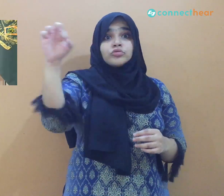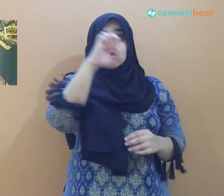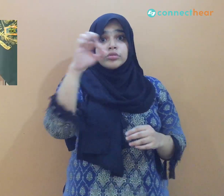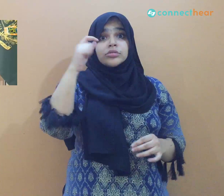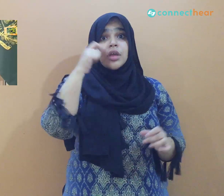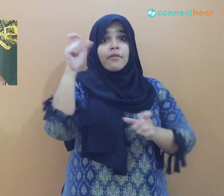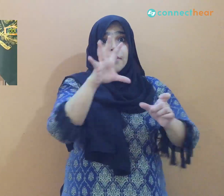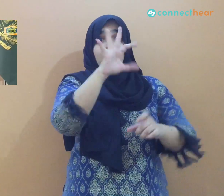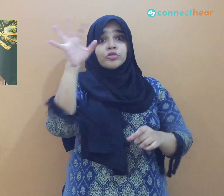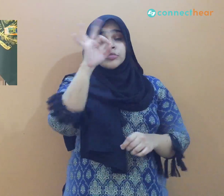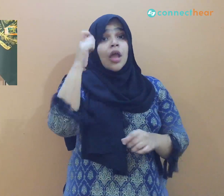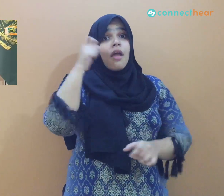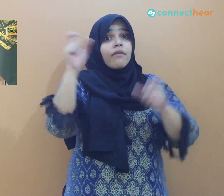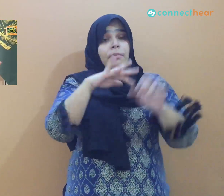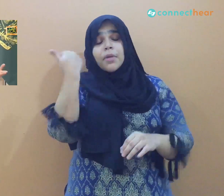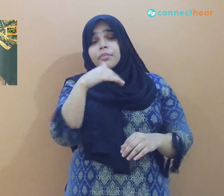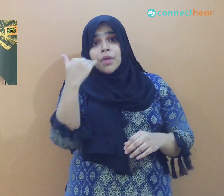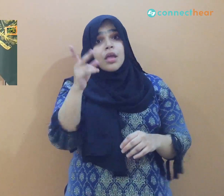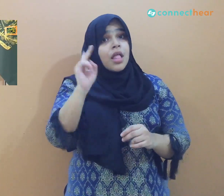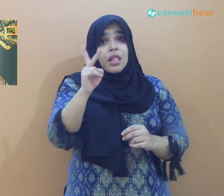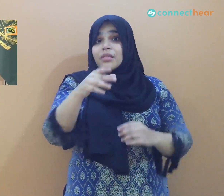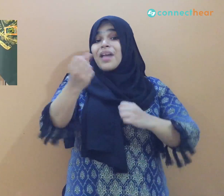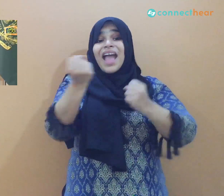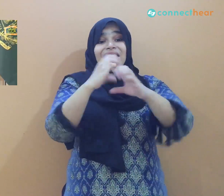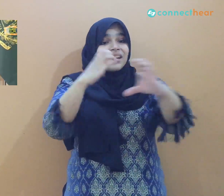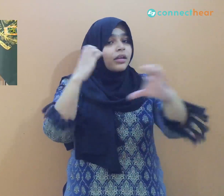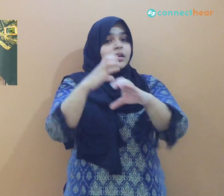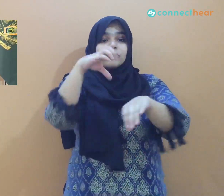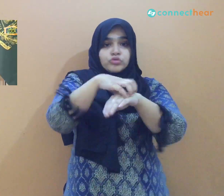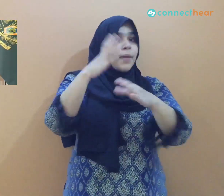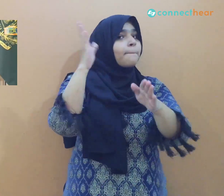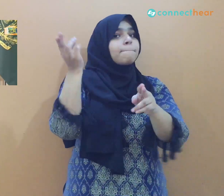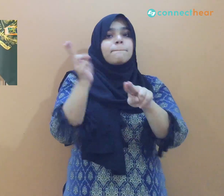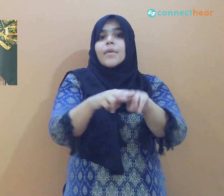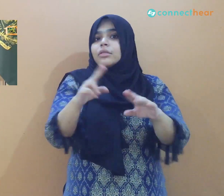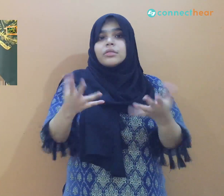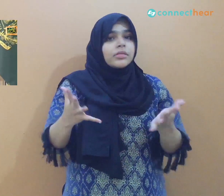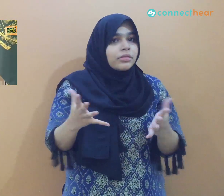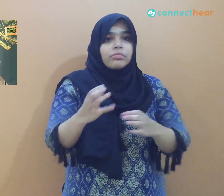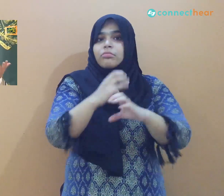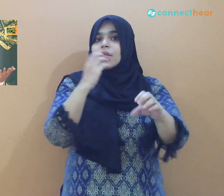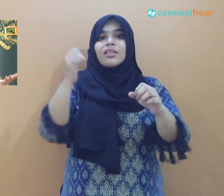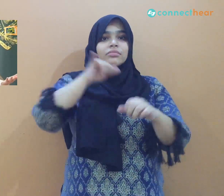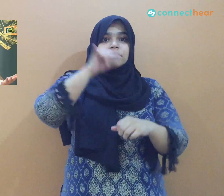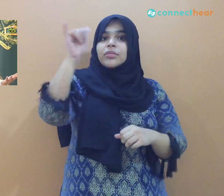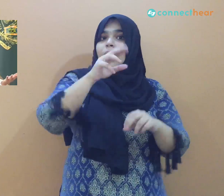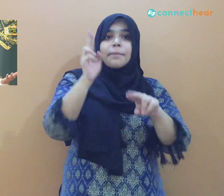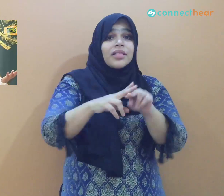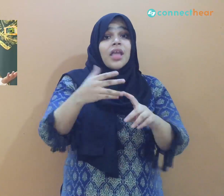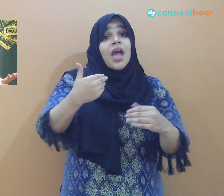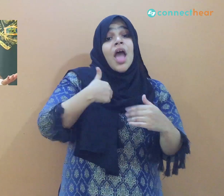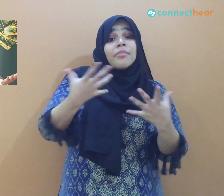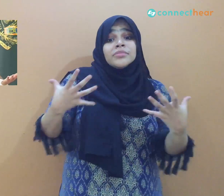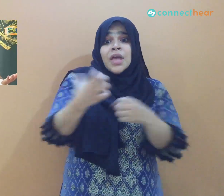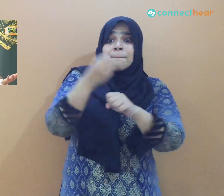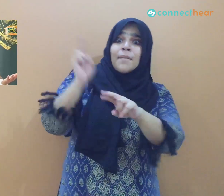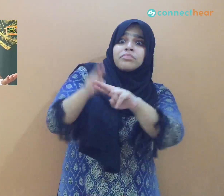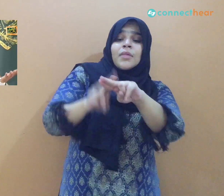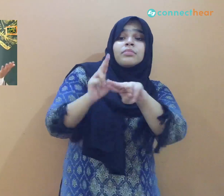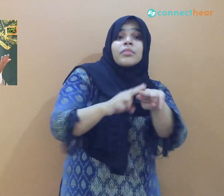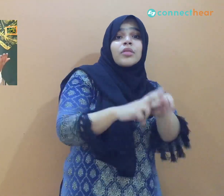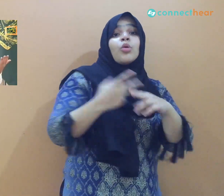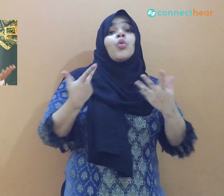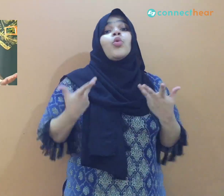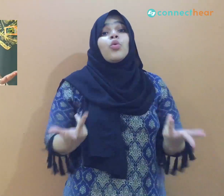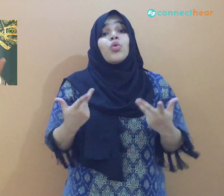ابھی بھی 500 لوگ مر رہے ہیں، انہوں نے اپنی پبلک ٹرانسپورٹ بند نہیں کی، ایئر ٹریول بند نہیں کی، ہم نے کیوں یہ بند کر کے رکھ دی ہے؟